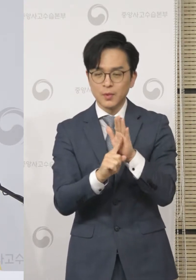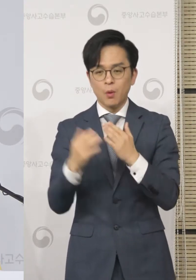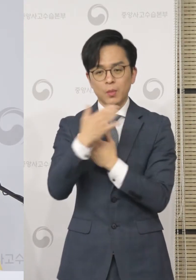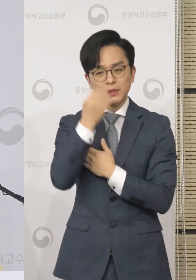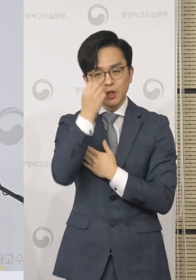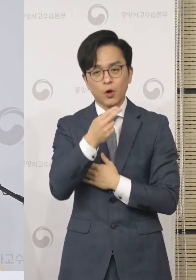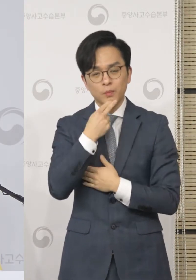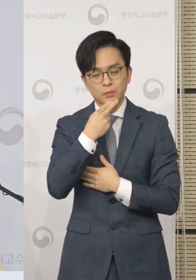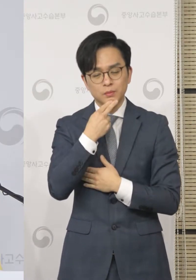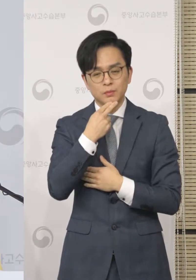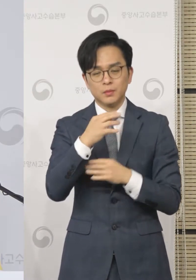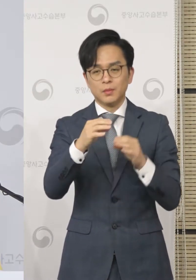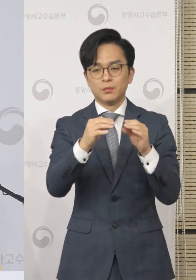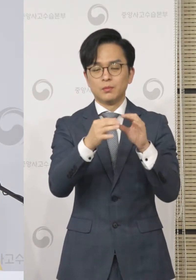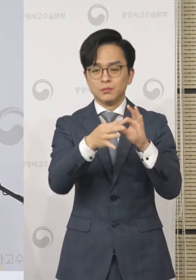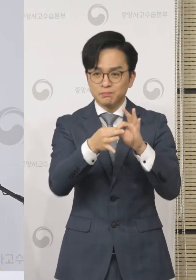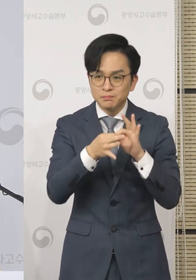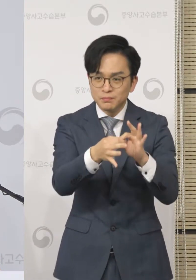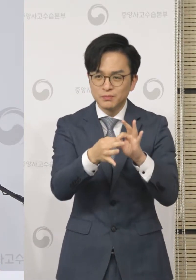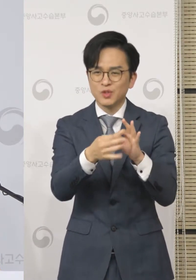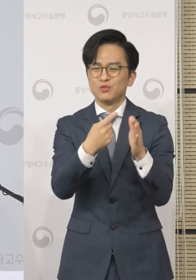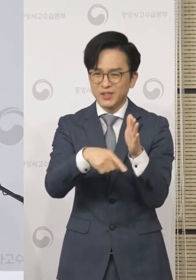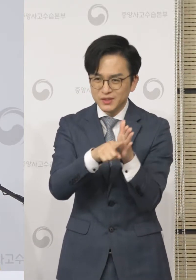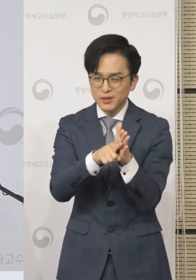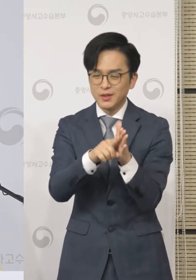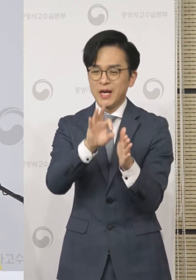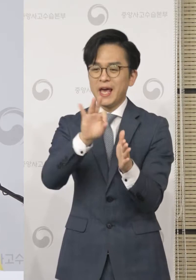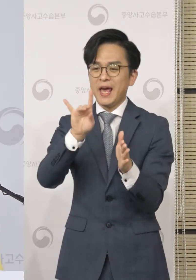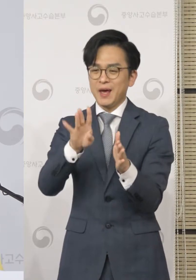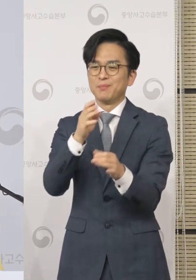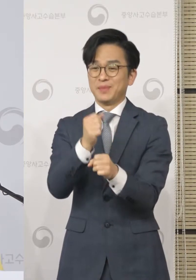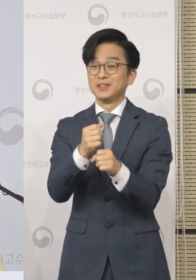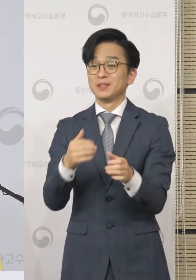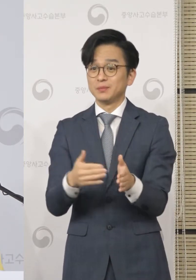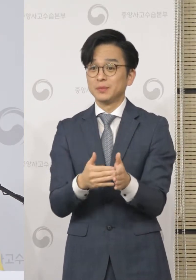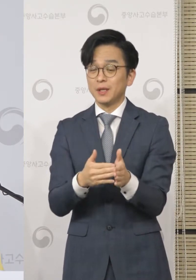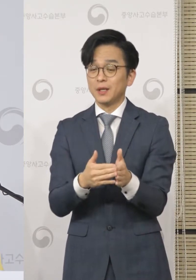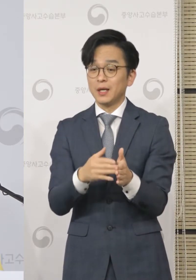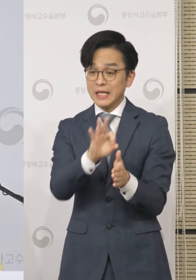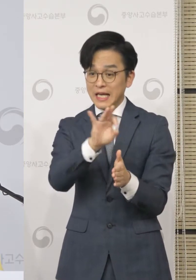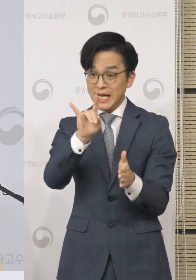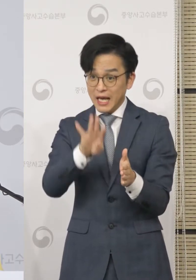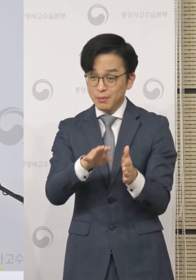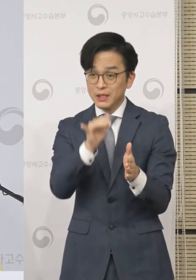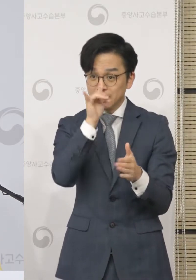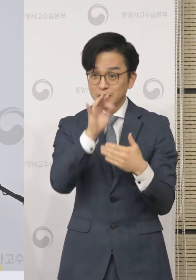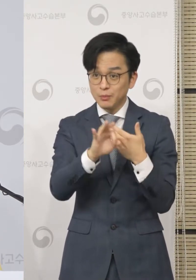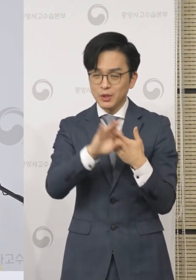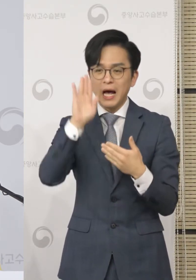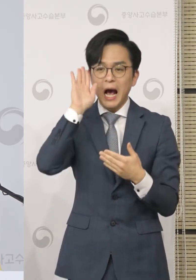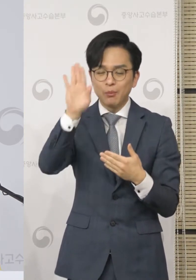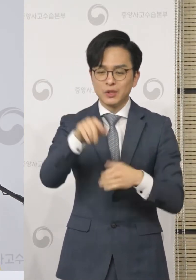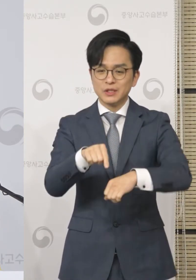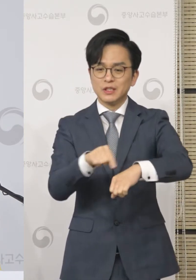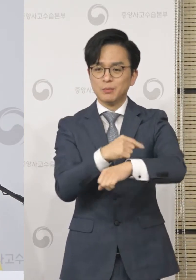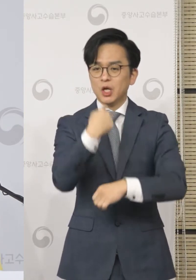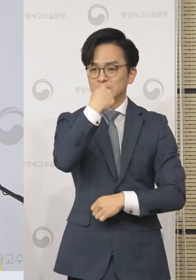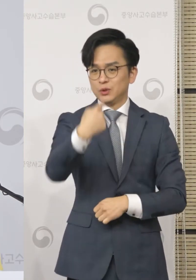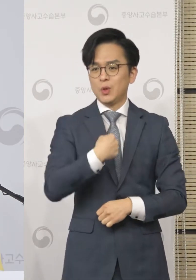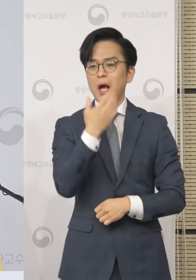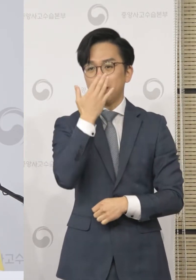상담과 안내를 제공하기 위하여 개발되었습니다. 이 앱을 통해서 특별 검역 신고가 가능하게